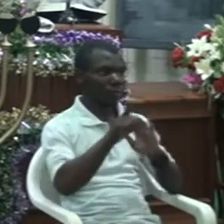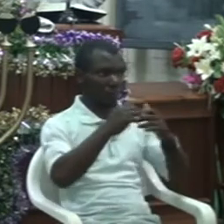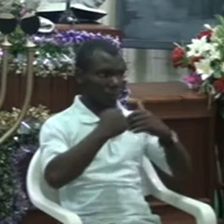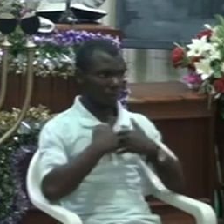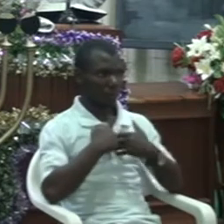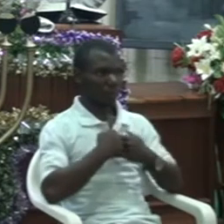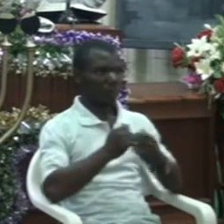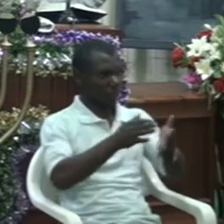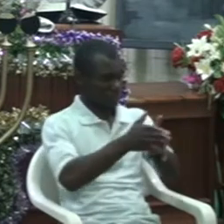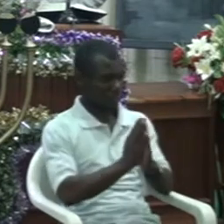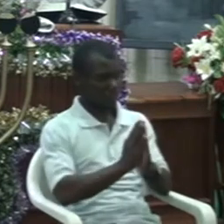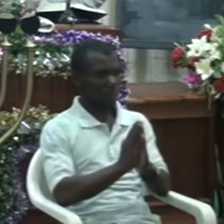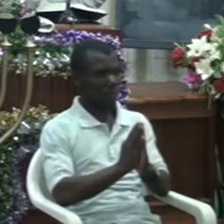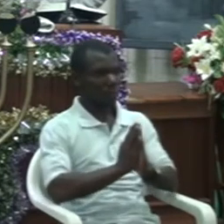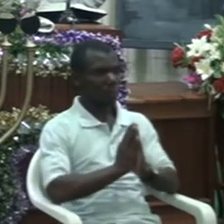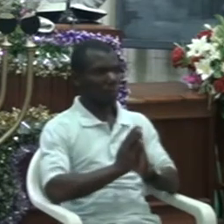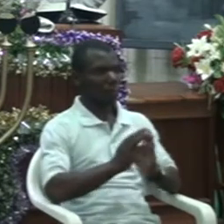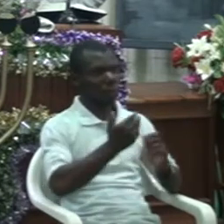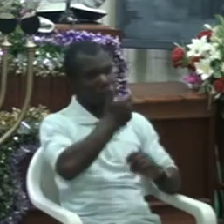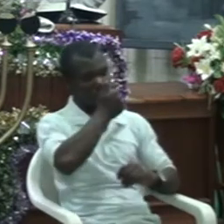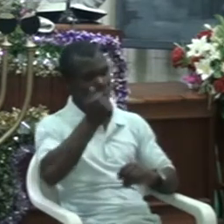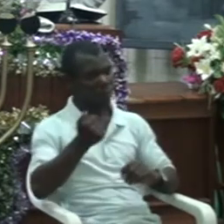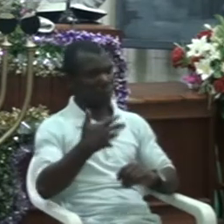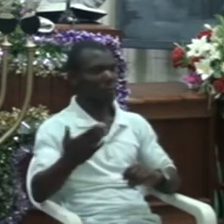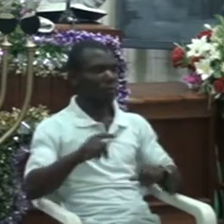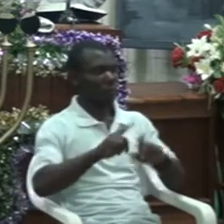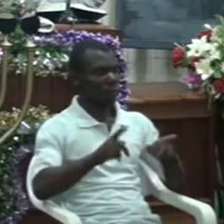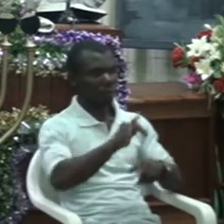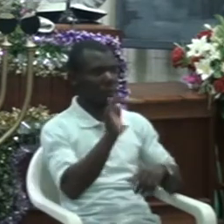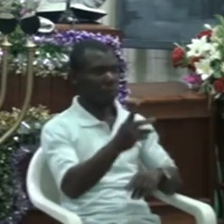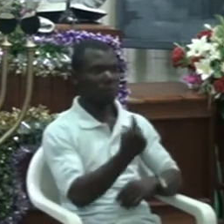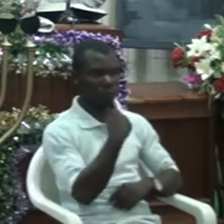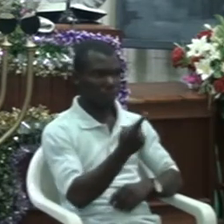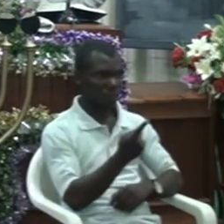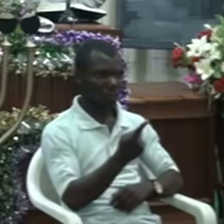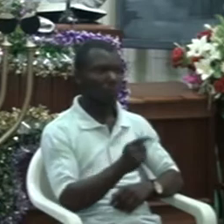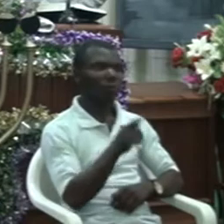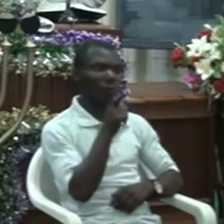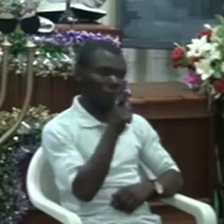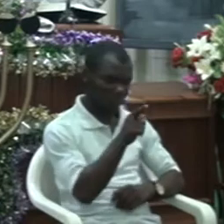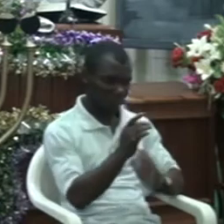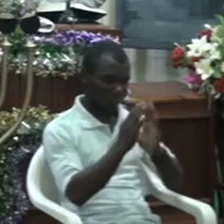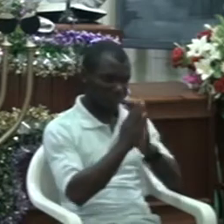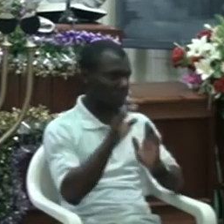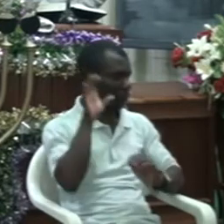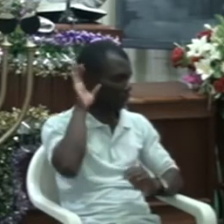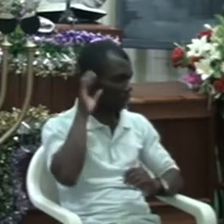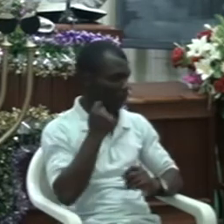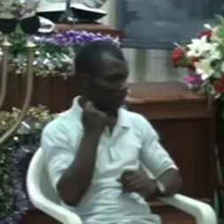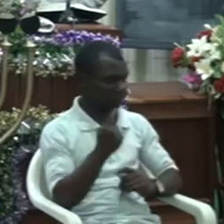Tu as demandé la chose la plus précieuse. Et je te dis, j'ai écouté ta